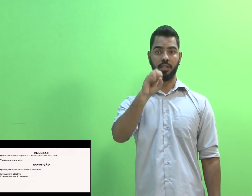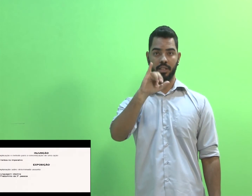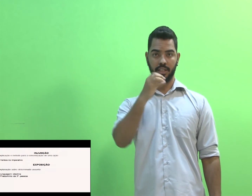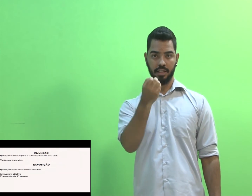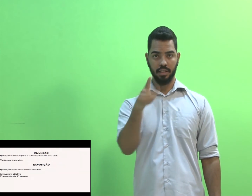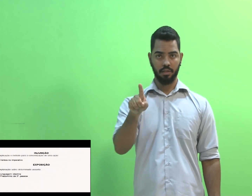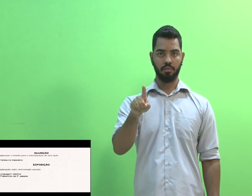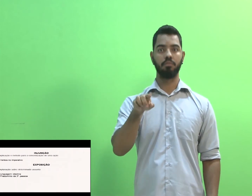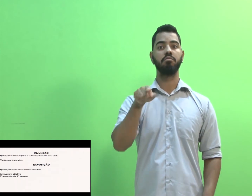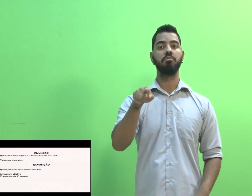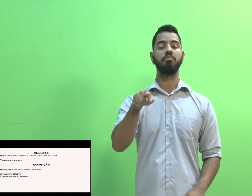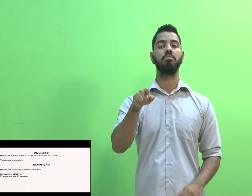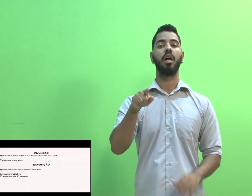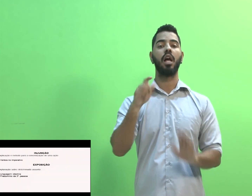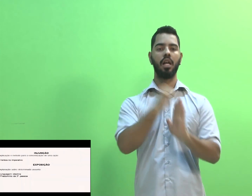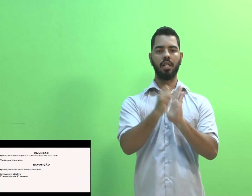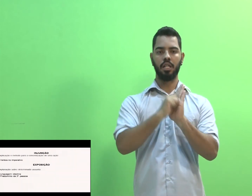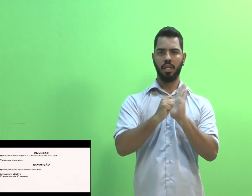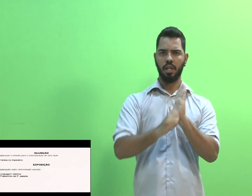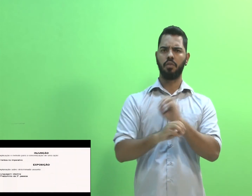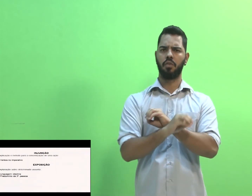pessoa.